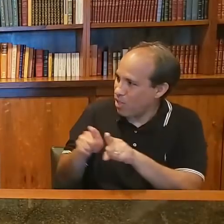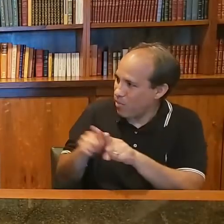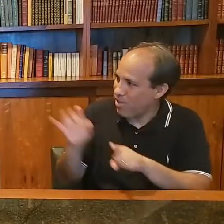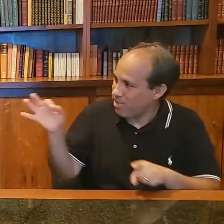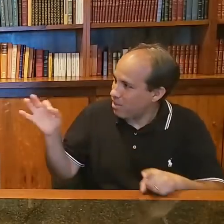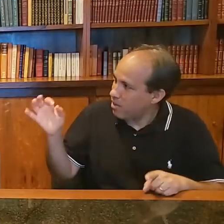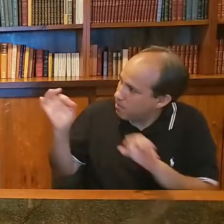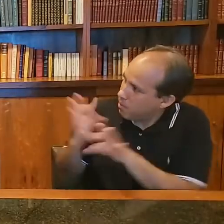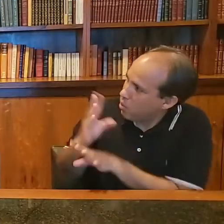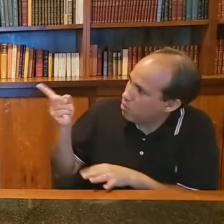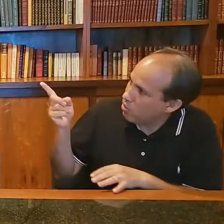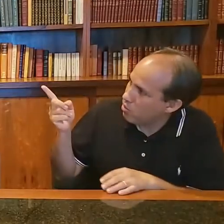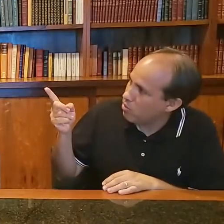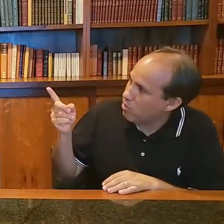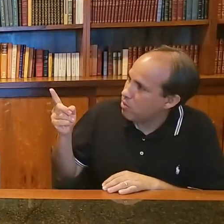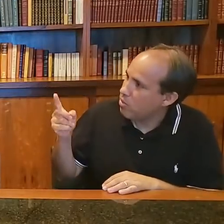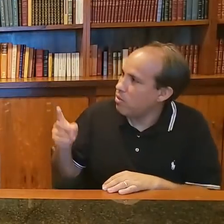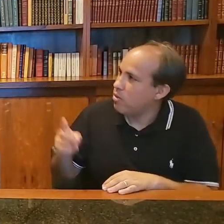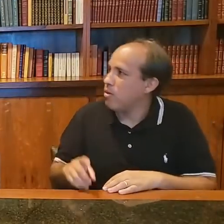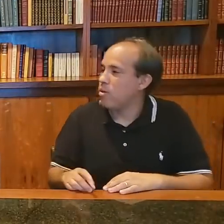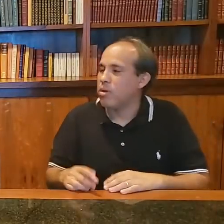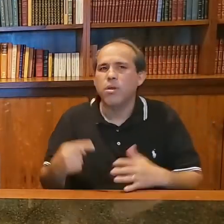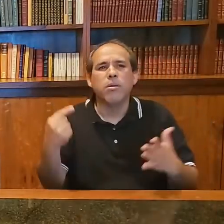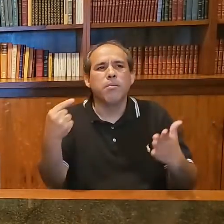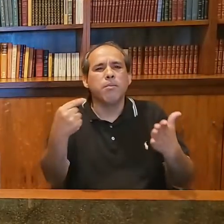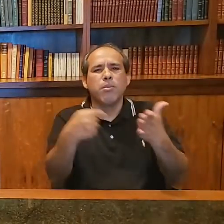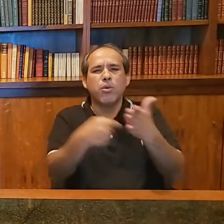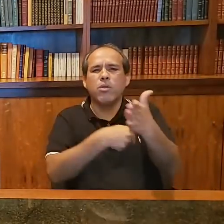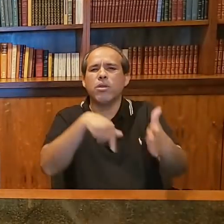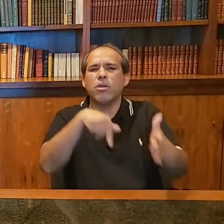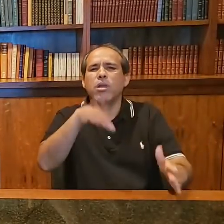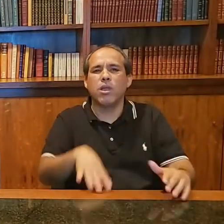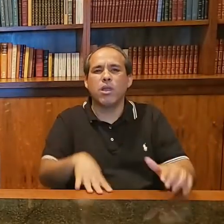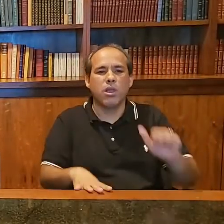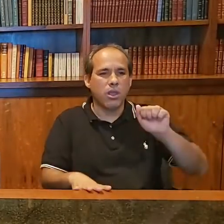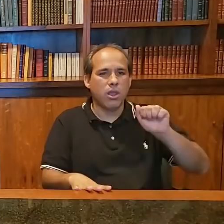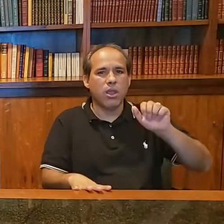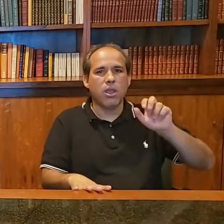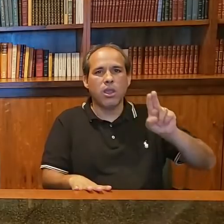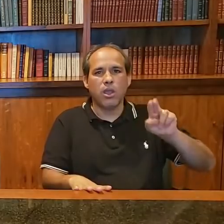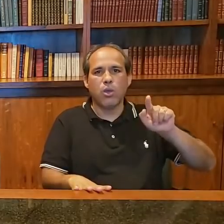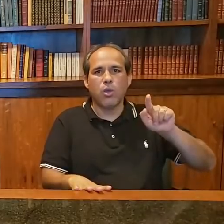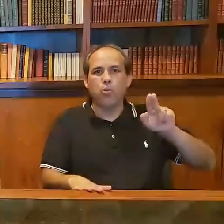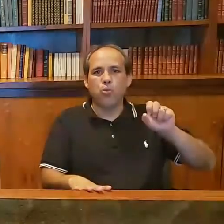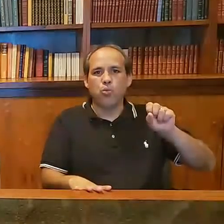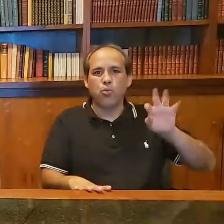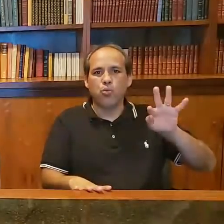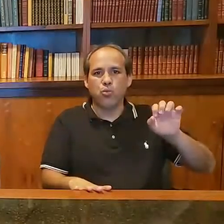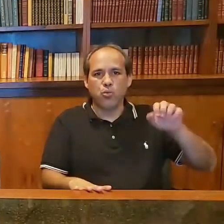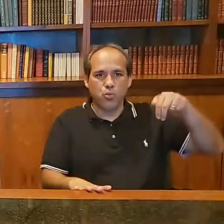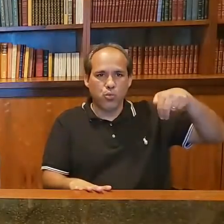o barco aqui. Está pronto? Senhor. Uma pergunta aí de quem que é? Augusto Nunes. Augusto Nunes.